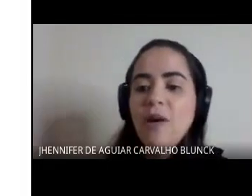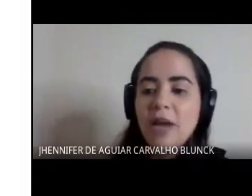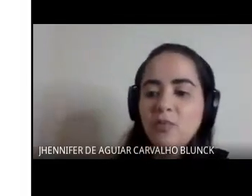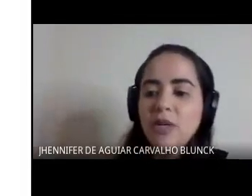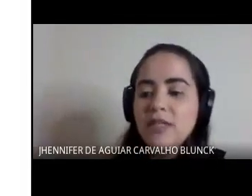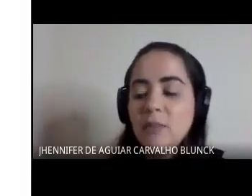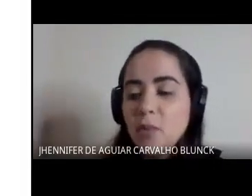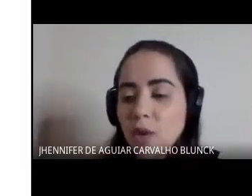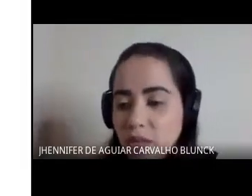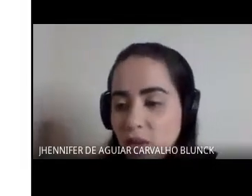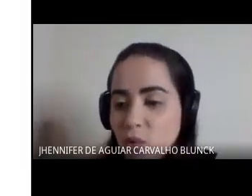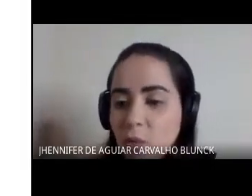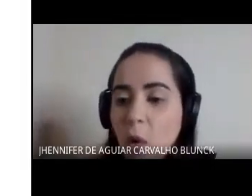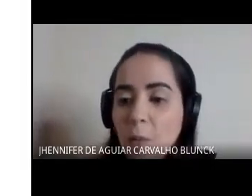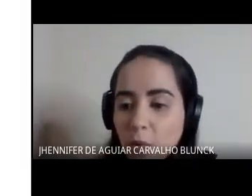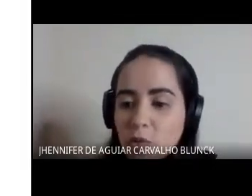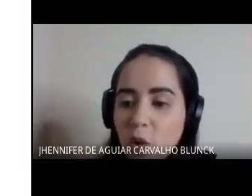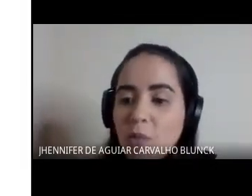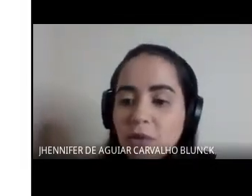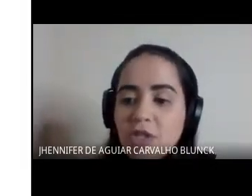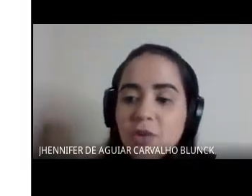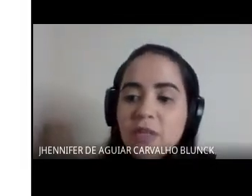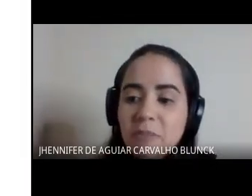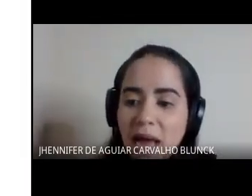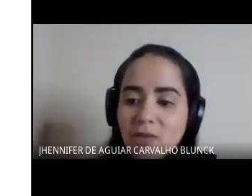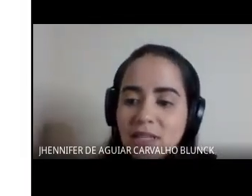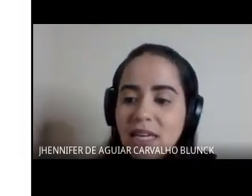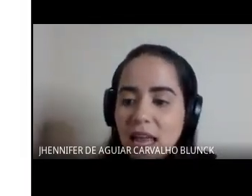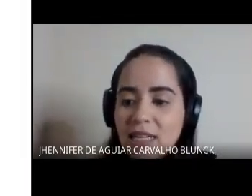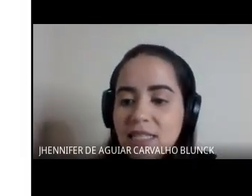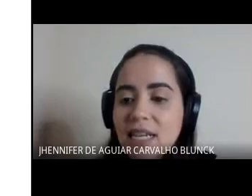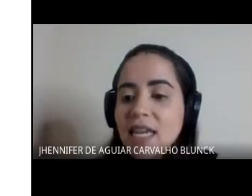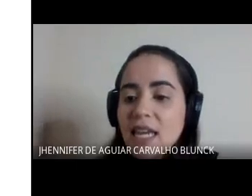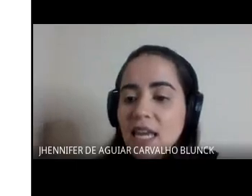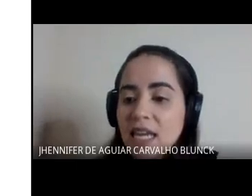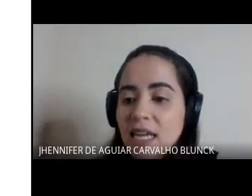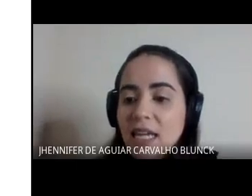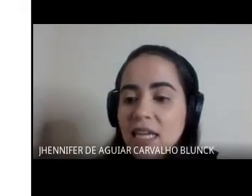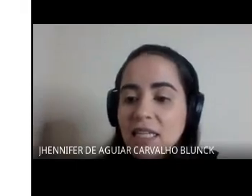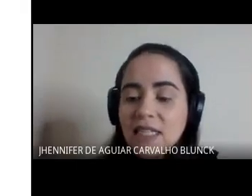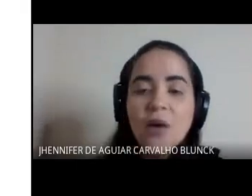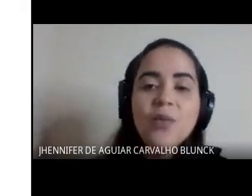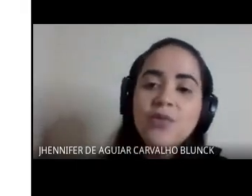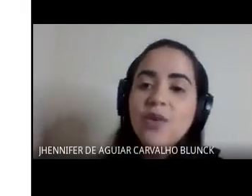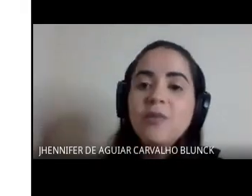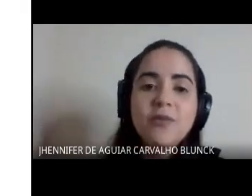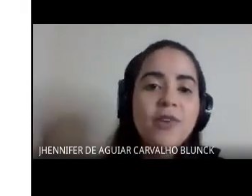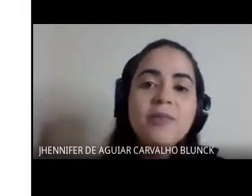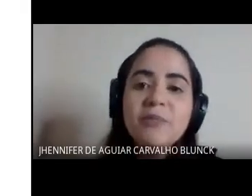questão do alfabeto. Por exemplo, eu tenho nome composto. Como eu indico o espaço entre eles?